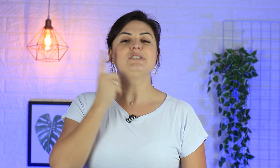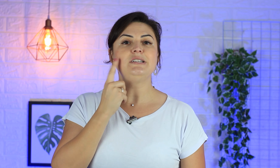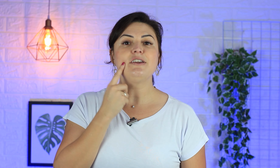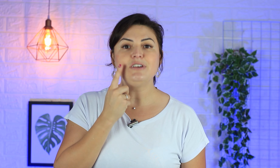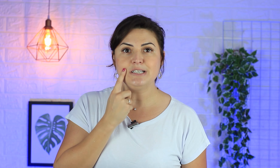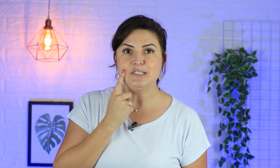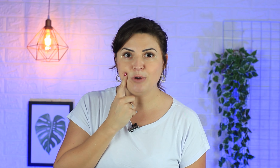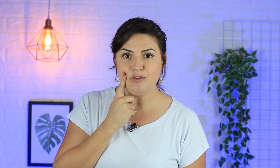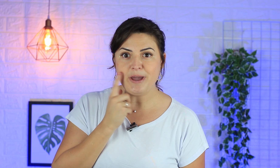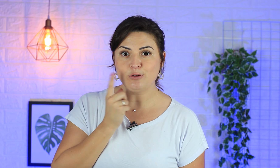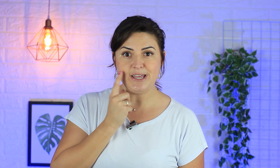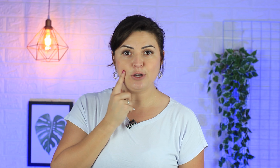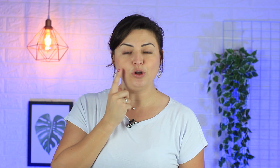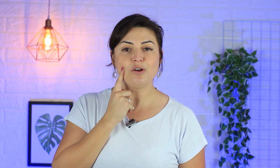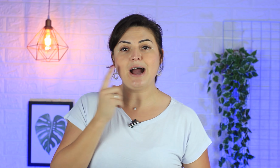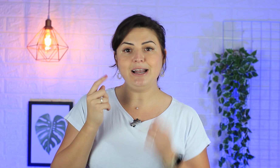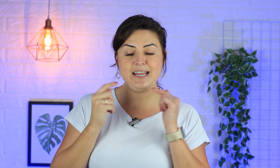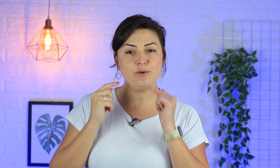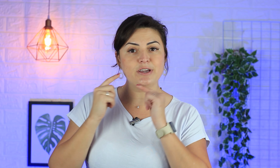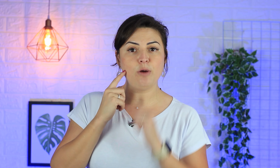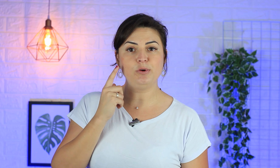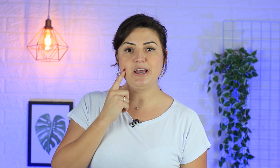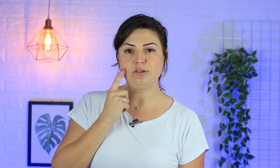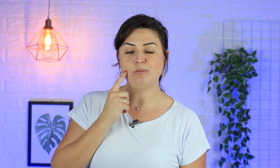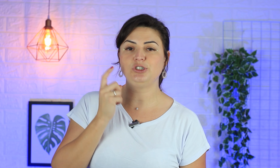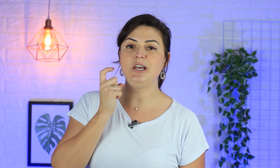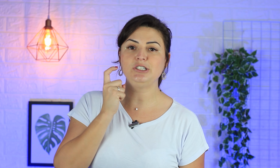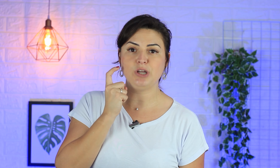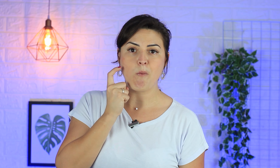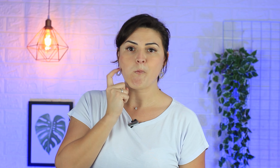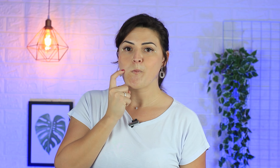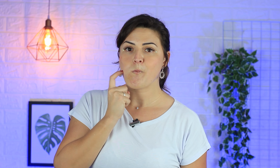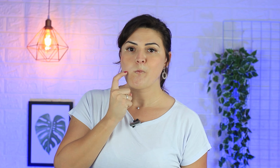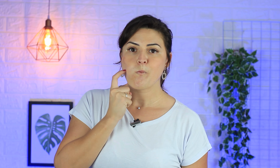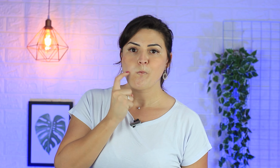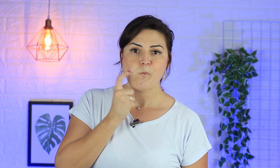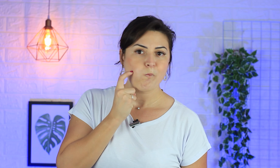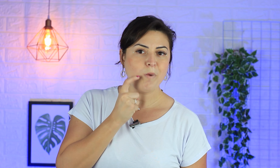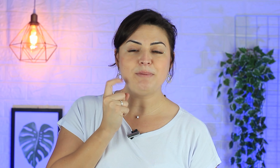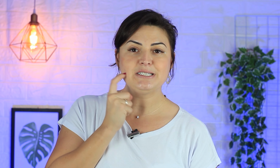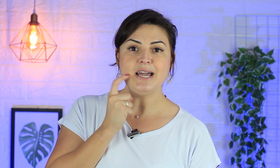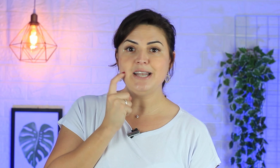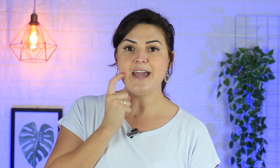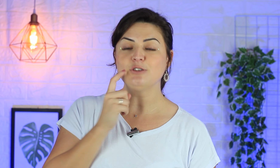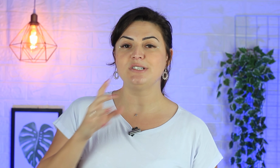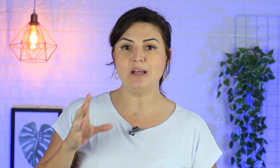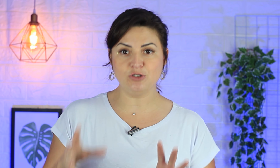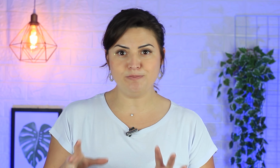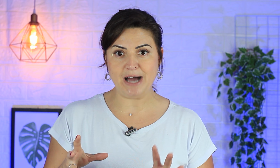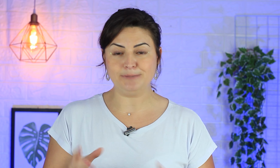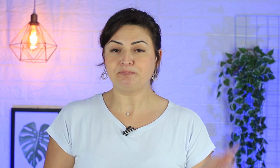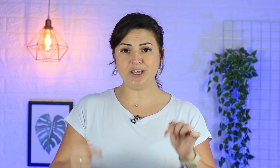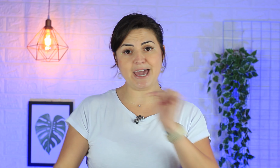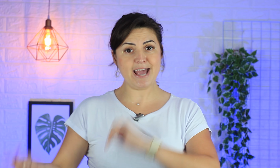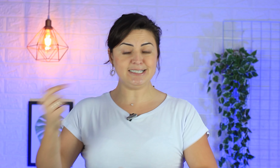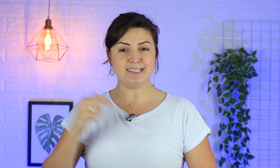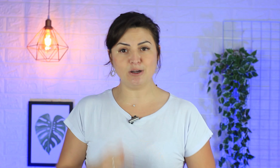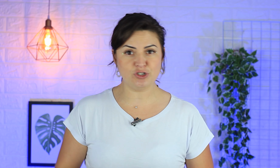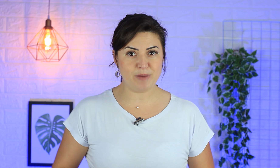você tem que fazer esse movimento. Tem que colocar a língua aqui, ó, por dentro da bochecha, pra passar a ideia do sinal de bala. Por quê? Esse sinal de